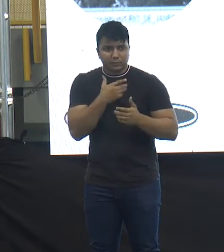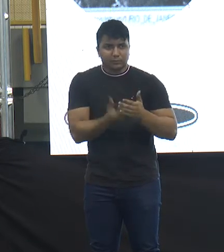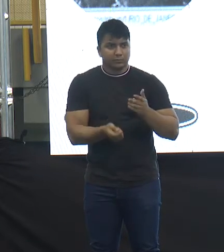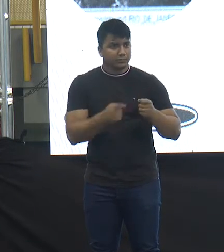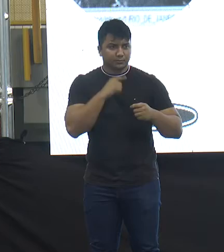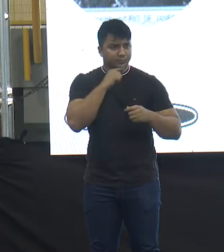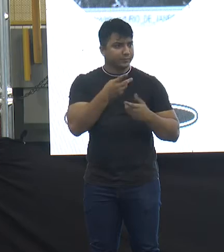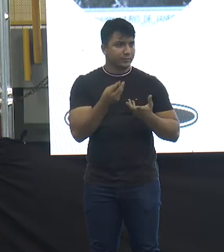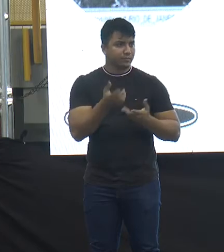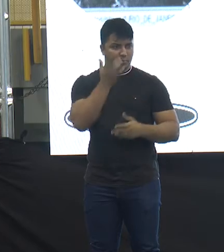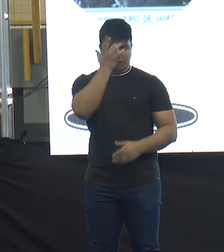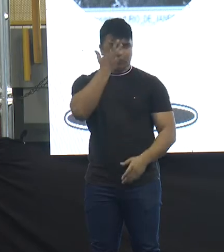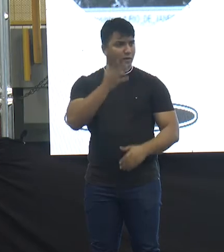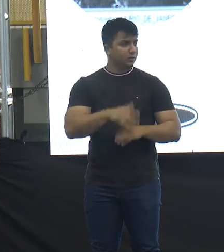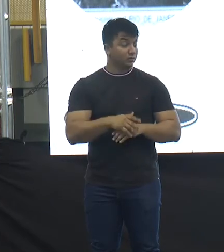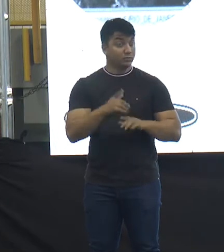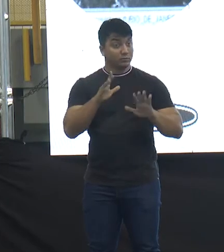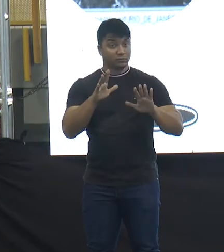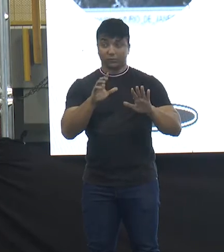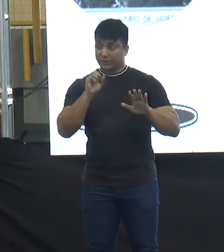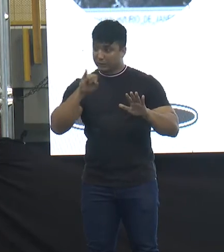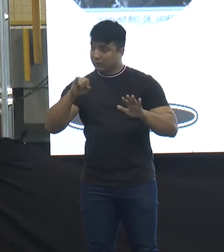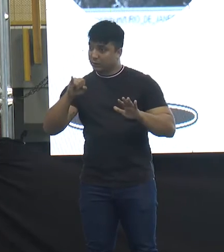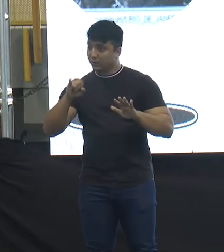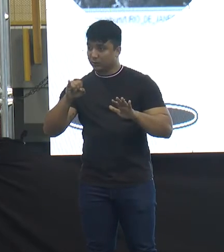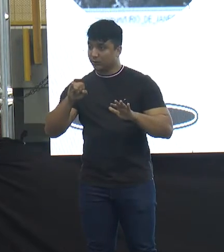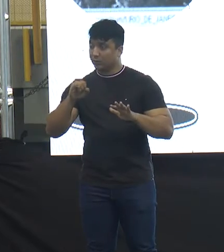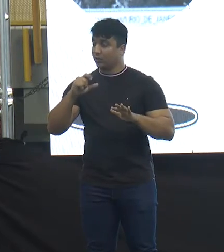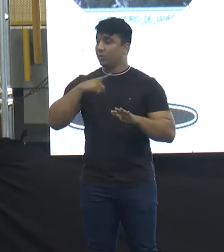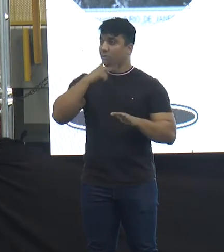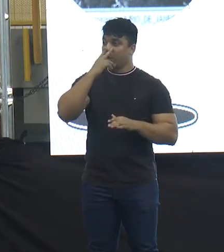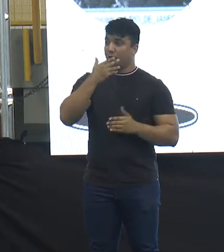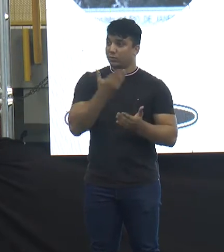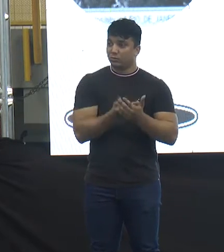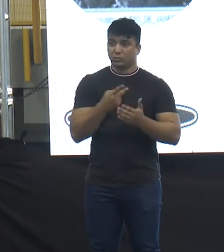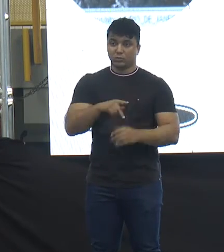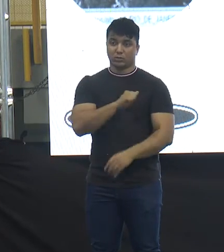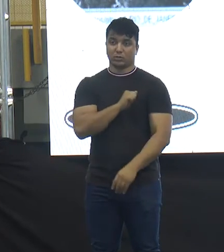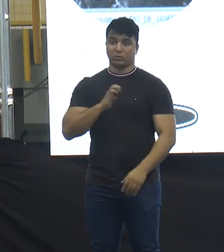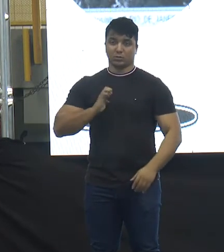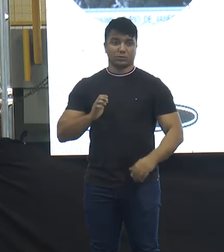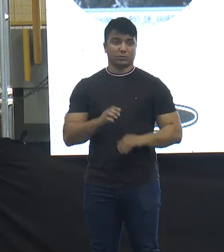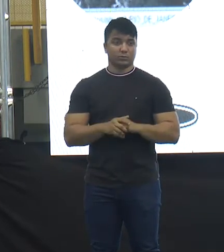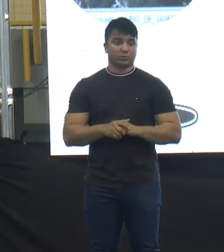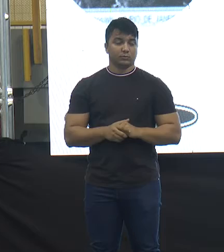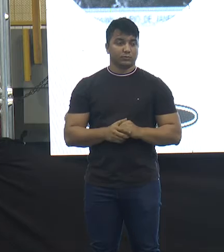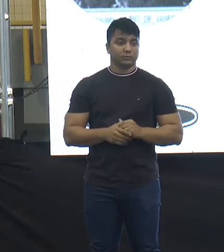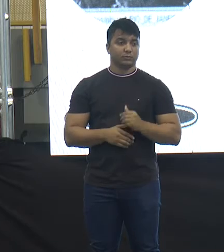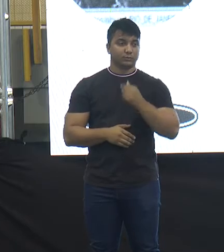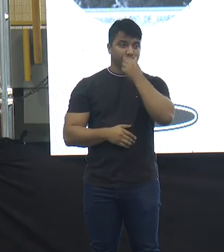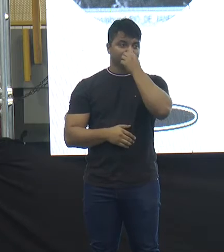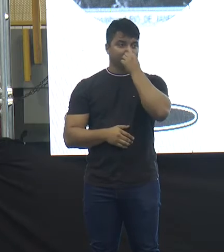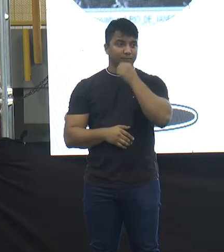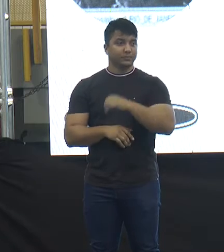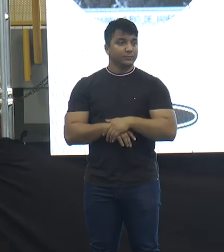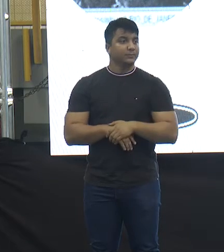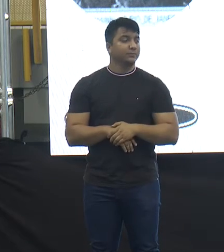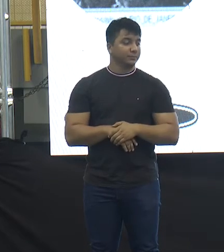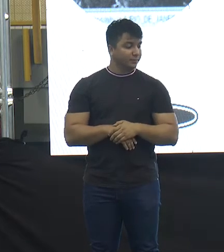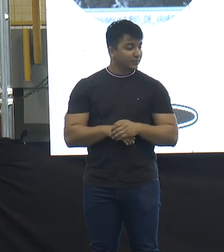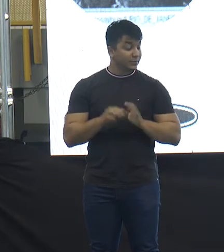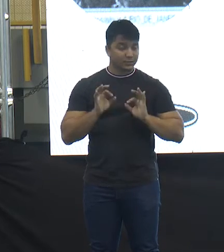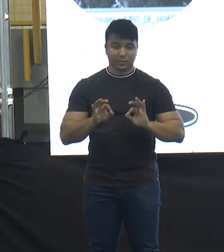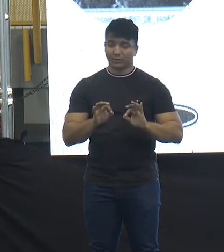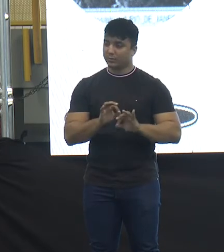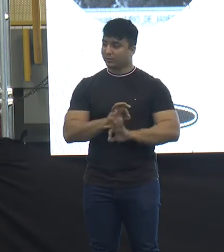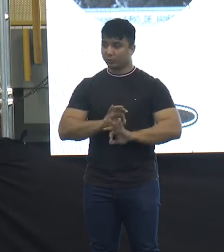sinceramente não tem. Tá? Teria, se você não fosse aluno Enem, Academia Enem, certeza